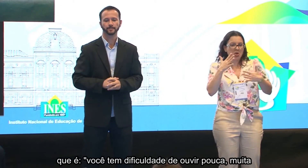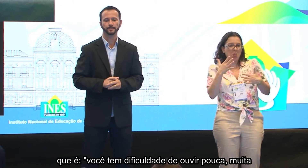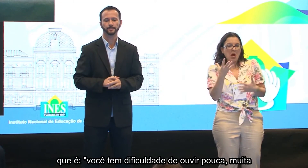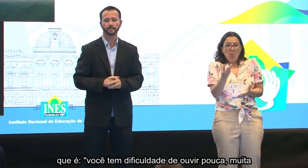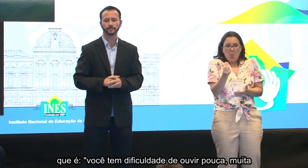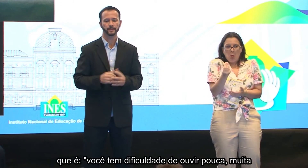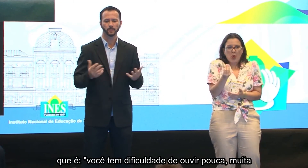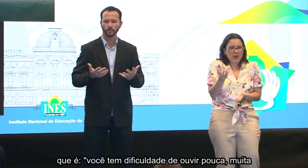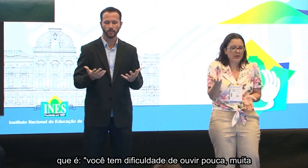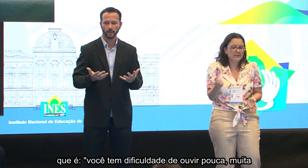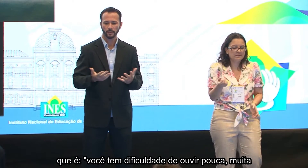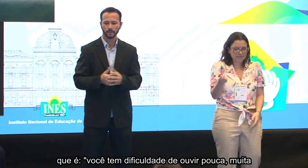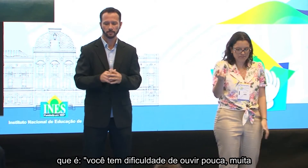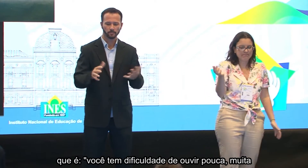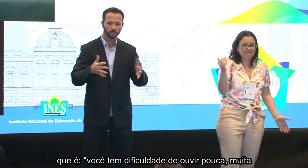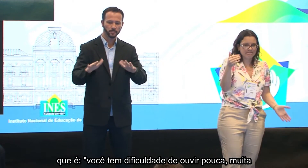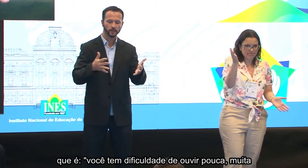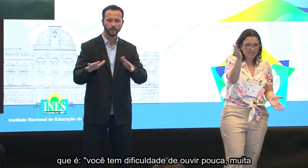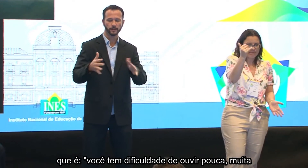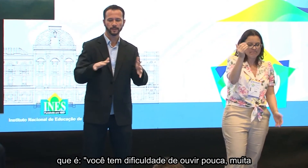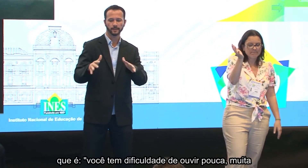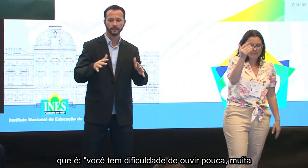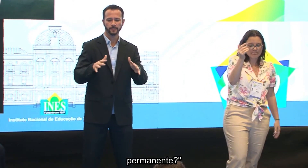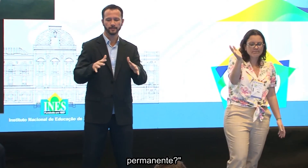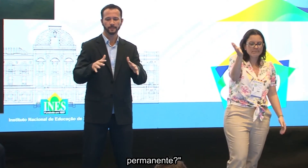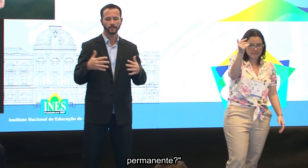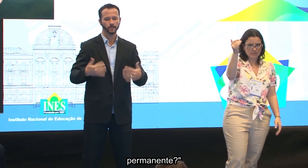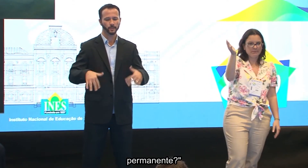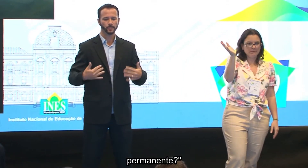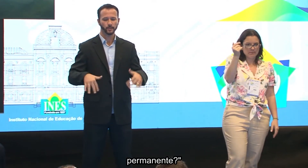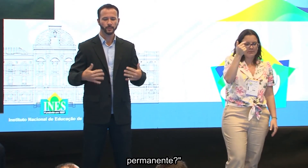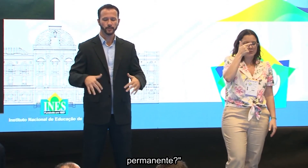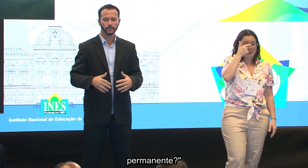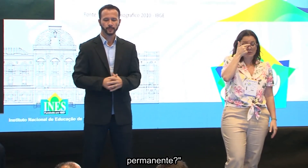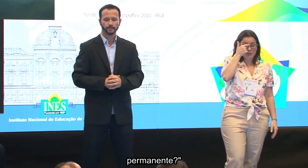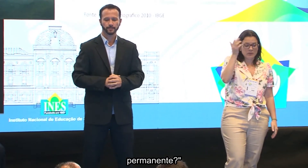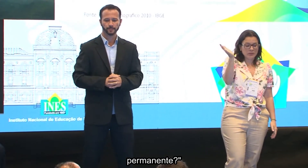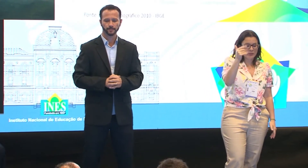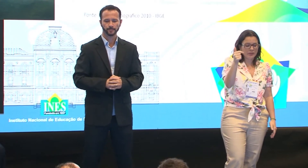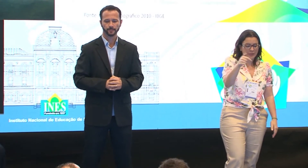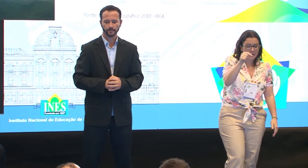tem dificuldade de ouvir? Pouca, muito, permanente?